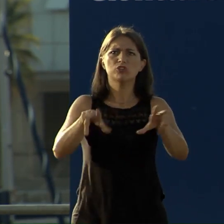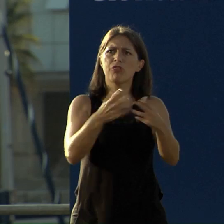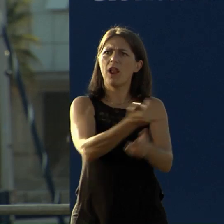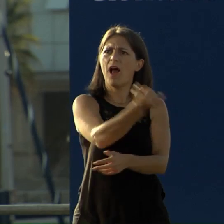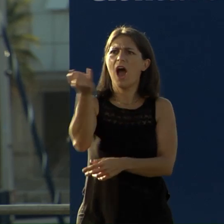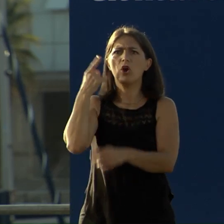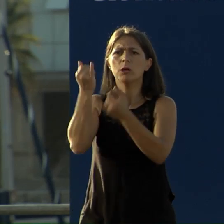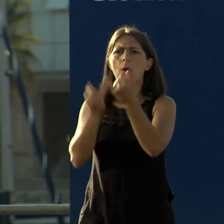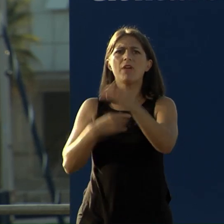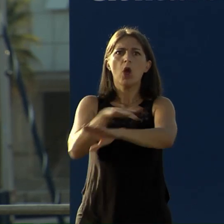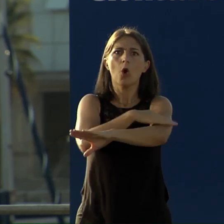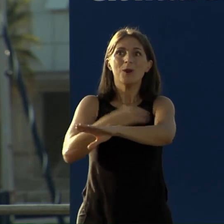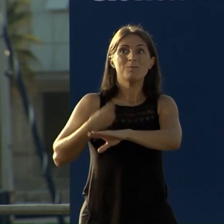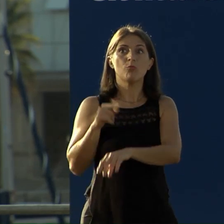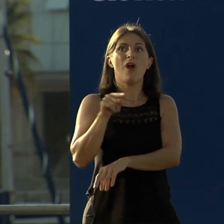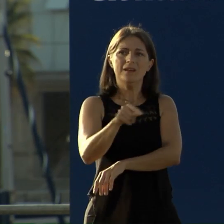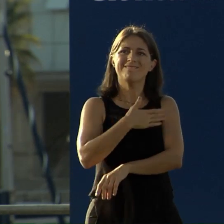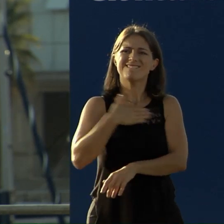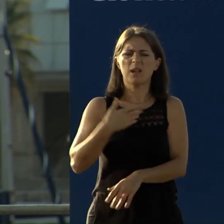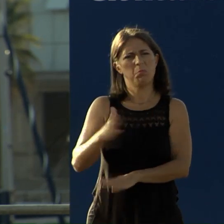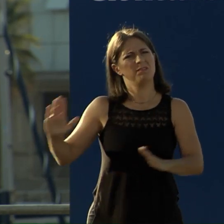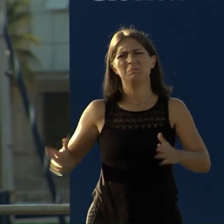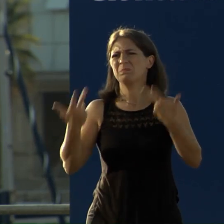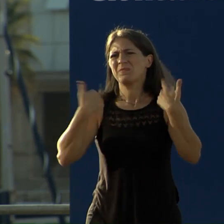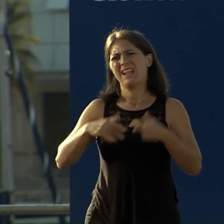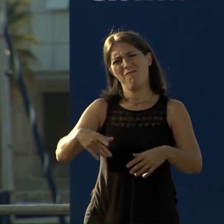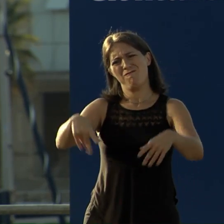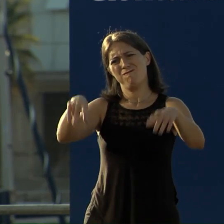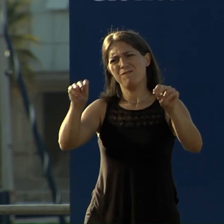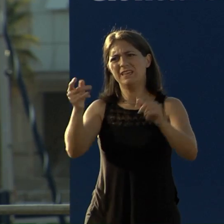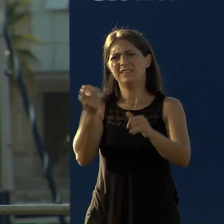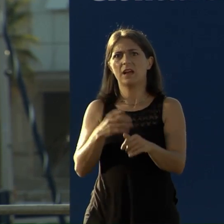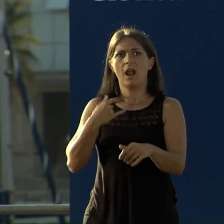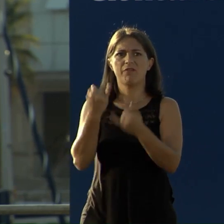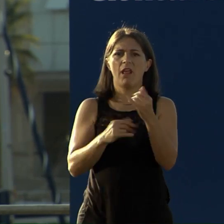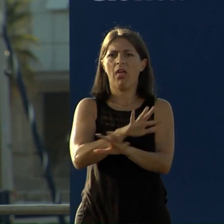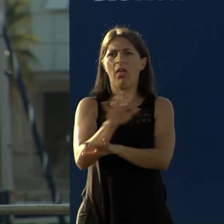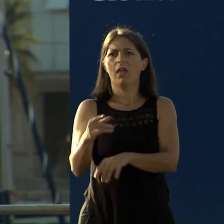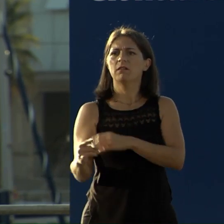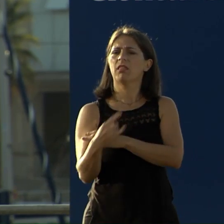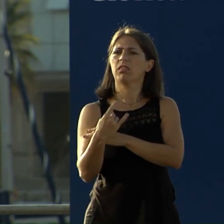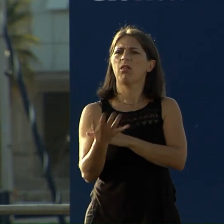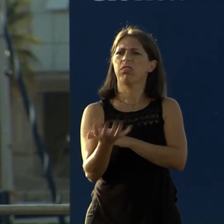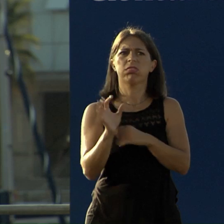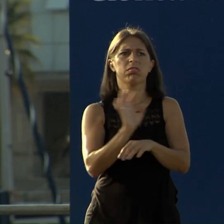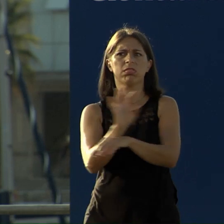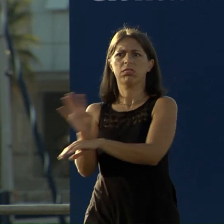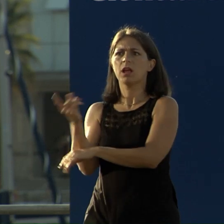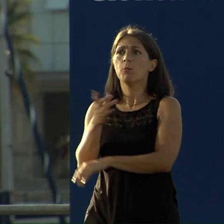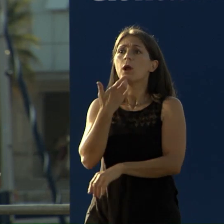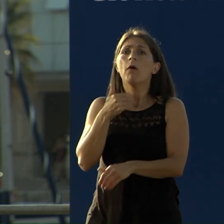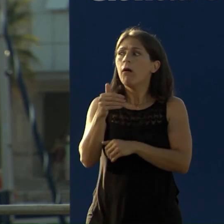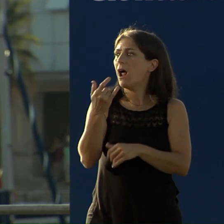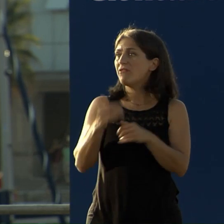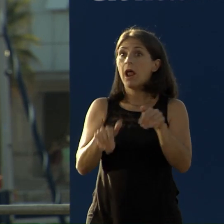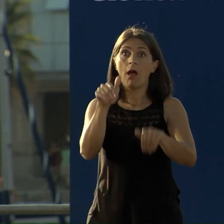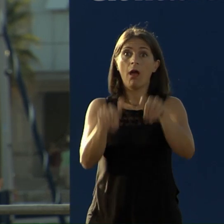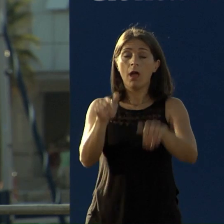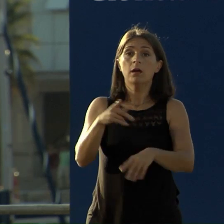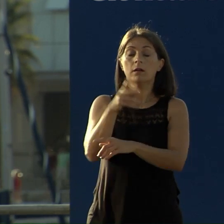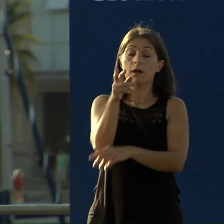que quiere ese gobierno. Pero basta ya de tomar el pelo a la gente. Si lo que algunos quieren es repetir elecciones hasta que el